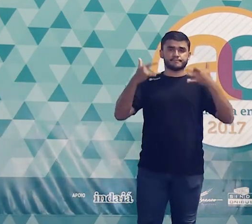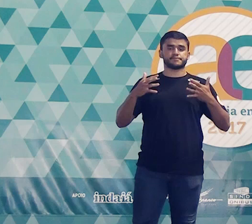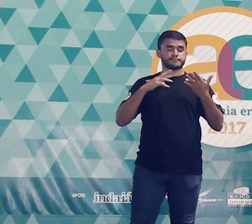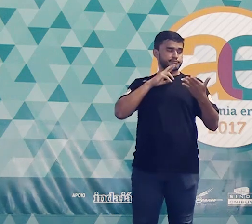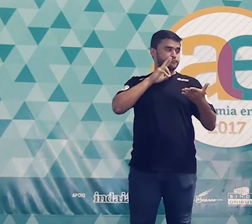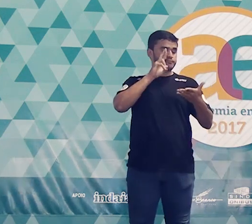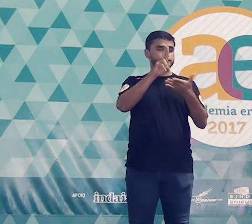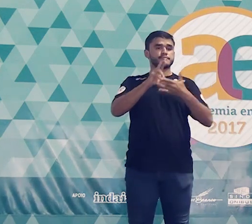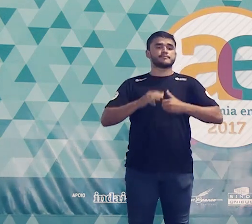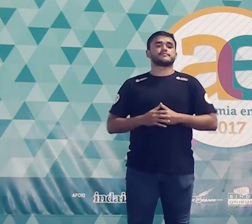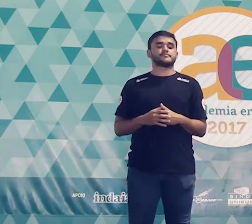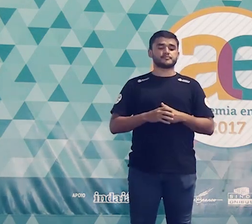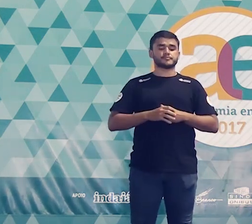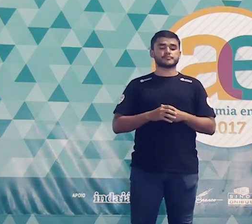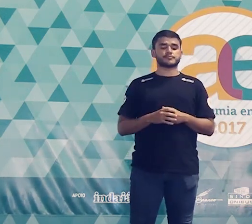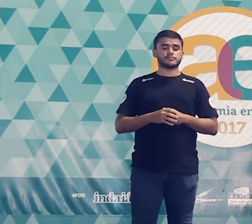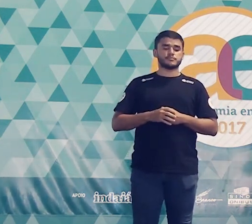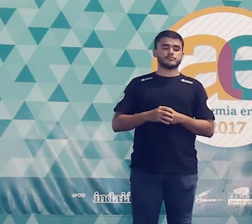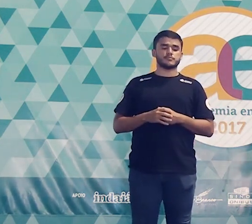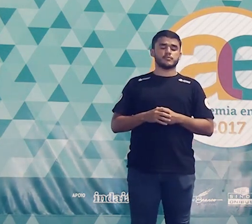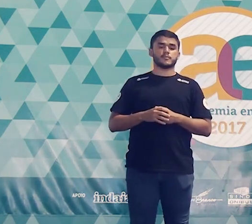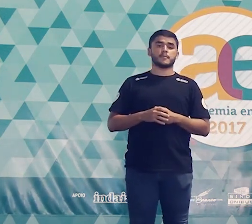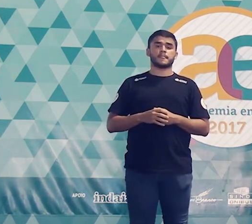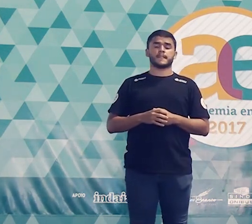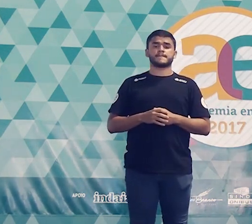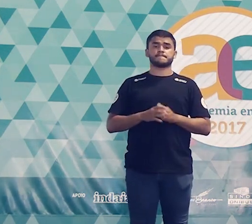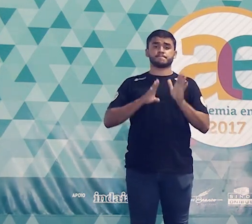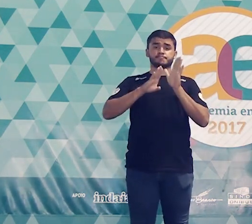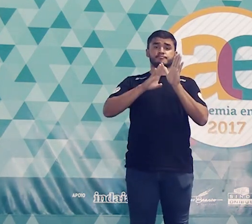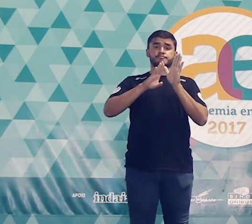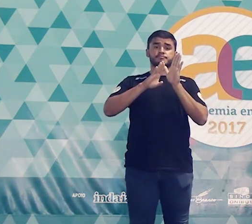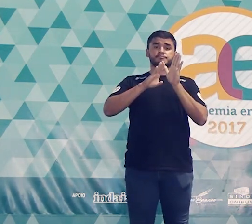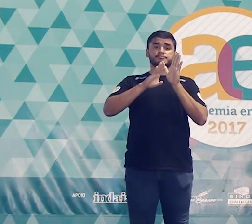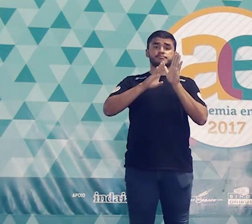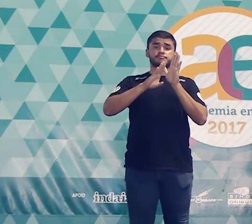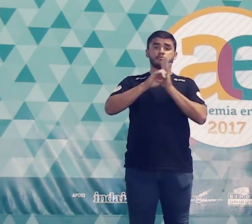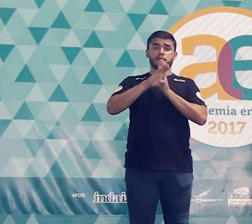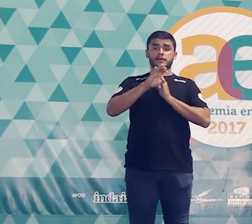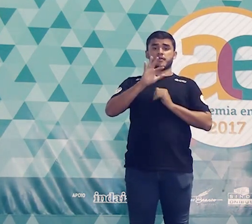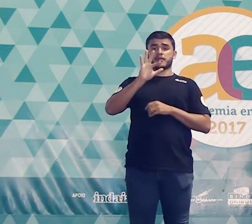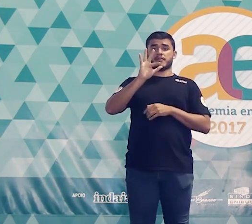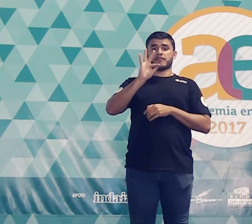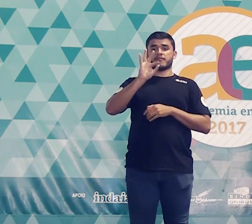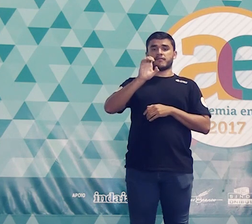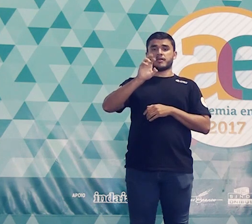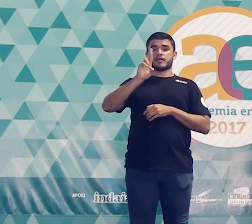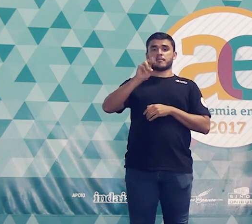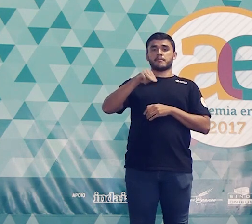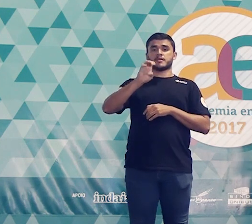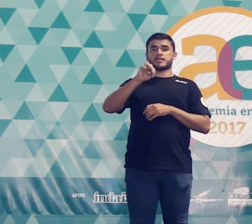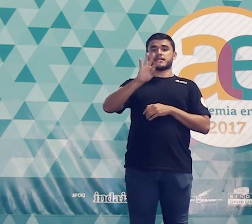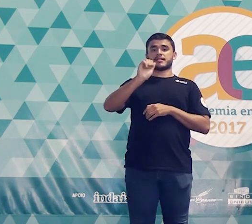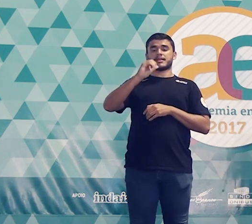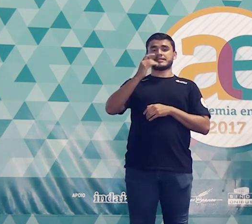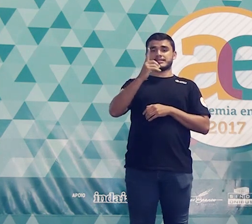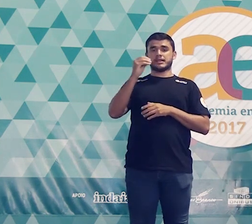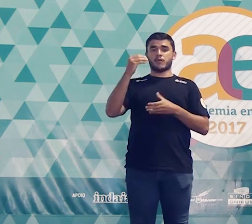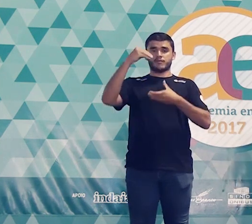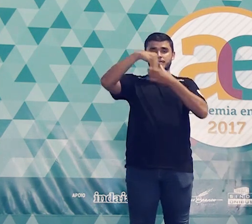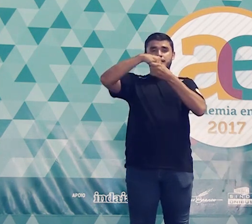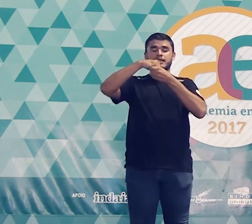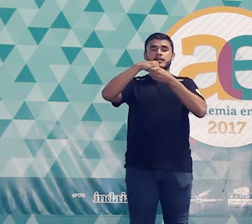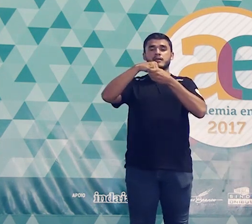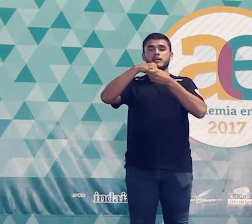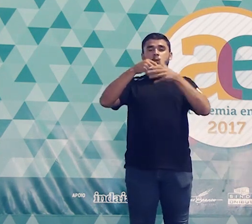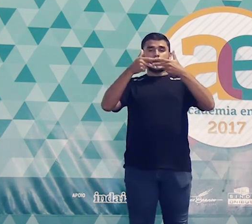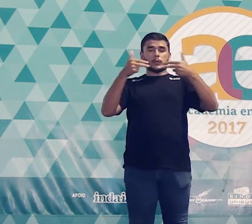bem, as malignas é verdade. A bactéria da fermentação álcool dizem que, na verdade, quando se fala em fermentação